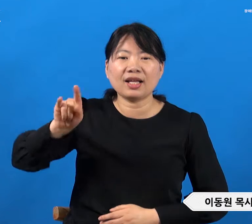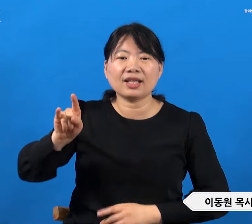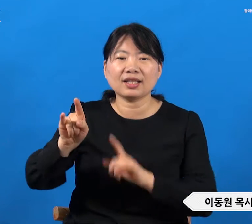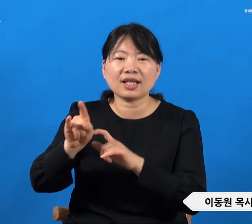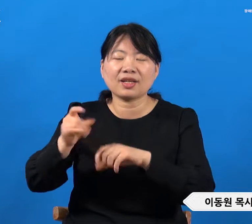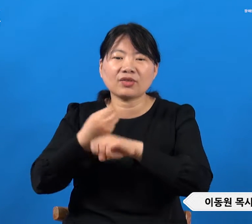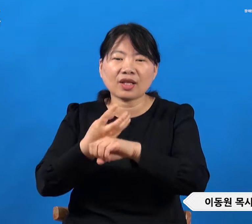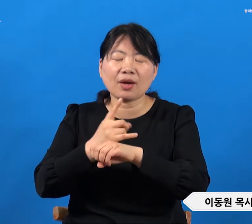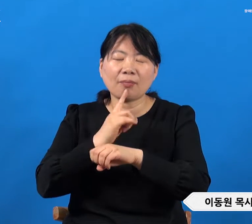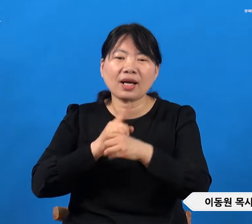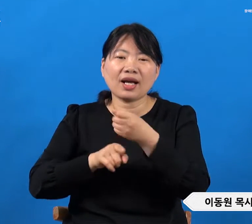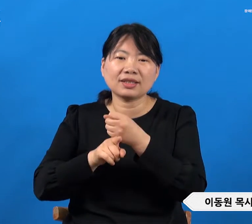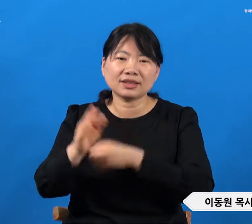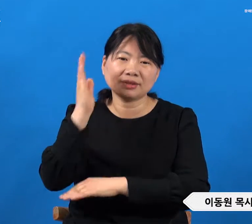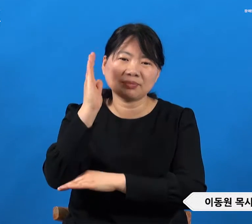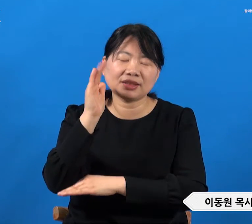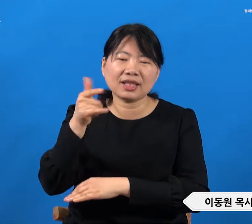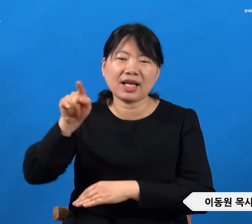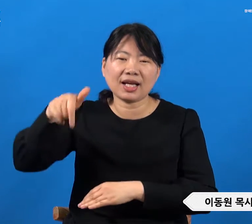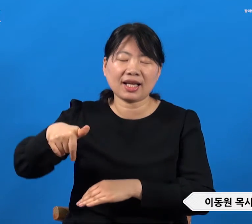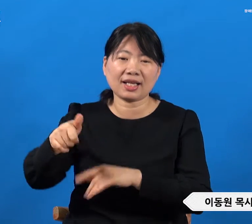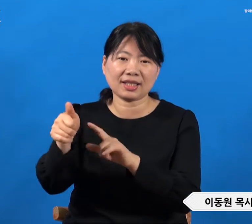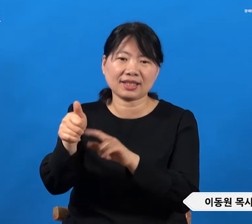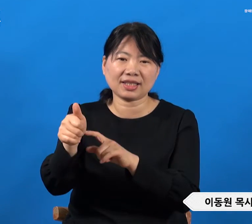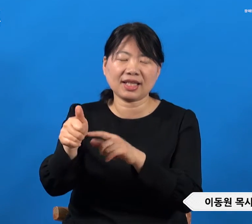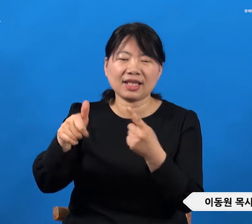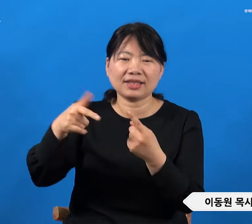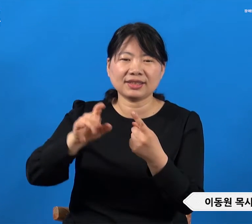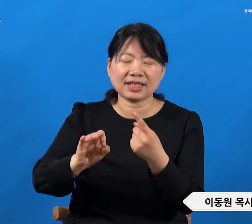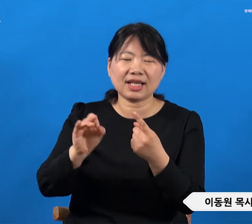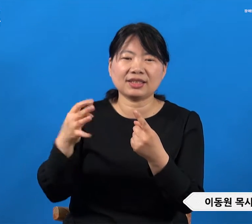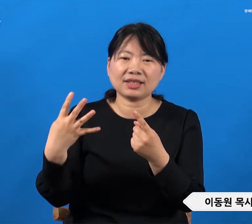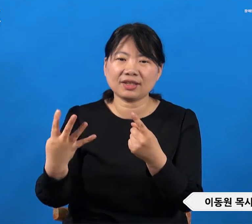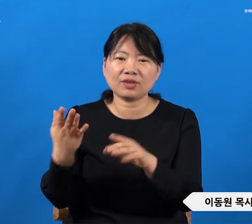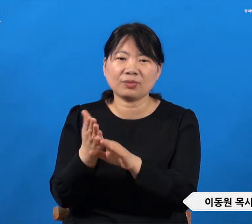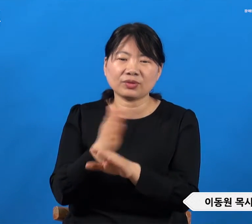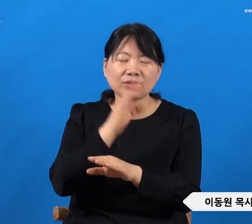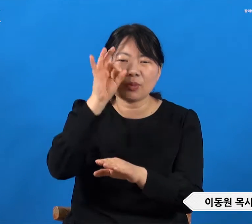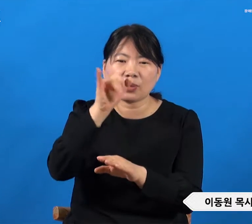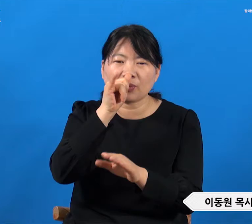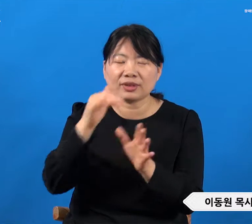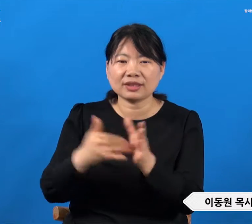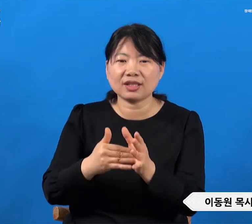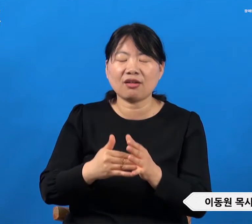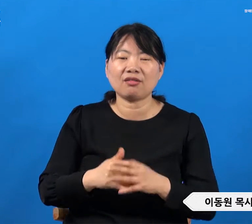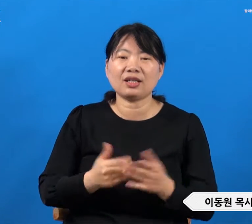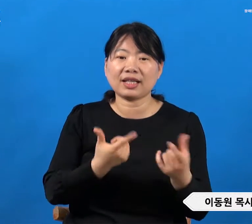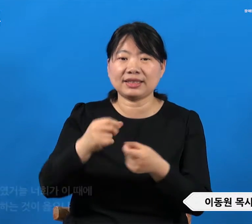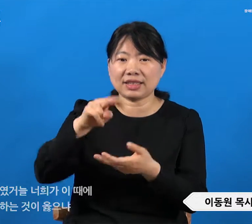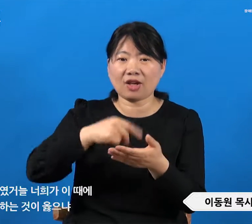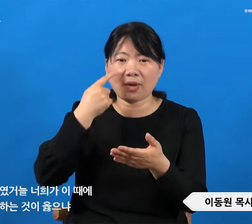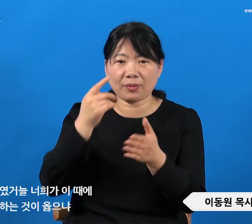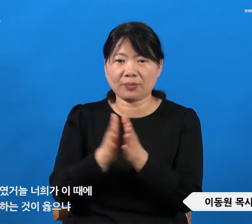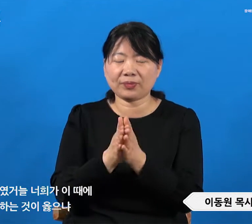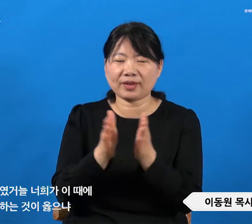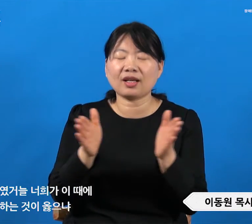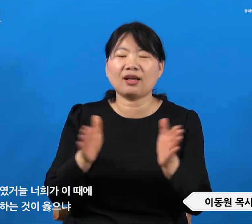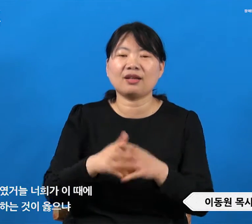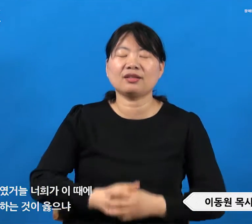학개가 전했던 메시지를 우리는 학개 1장 4절에서 볼 수가 있습니다. 같이 한번